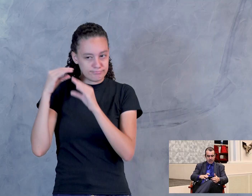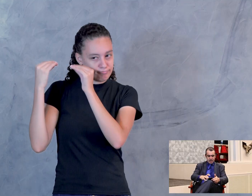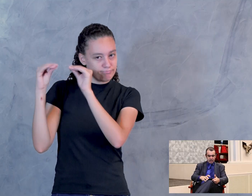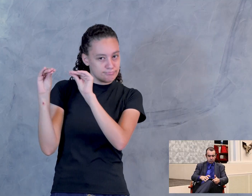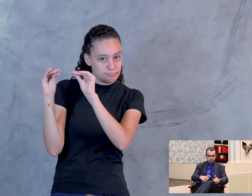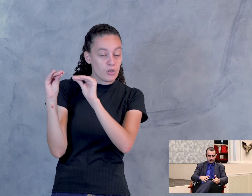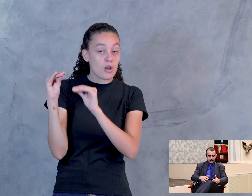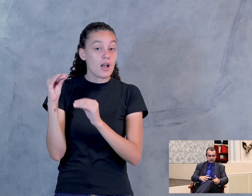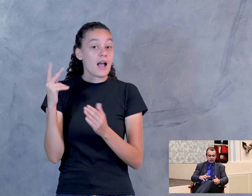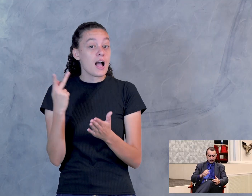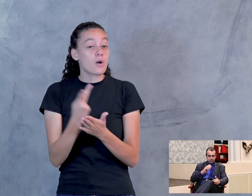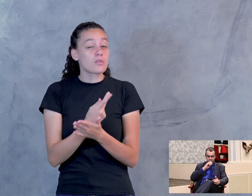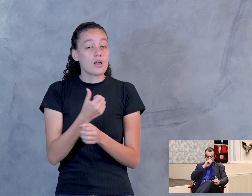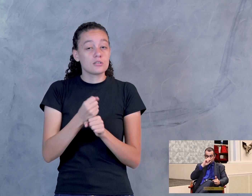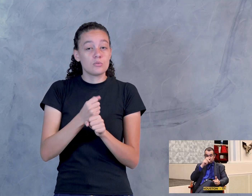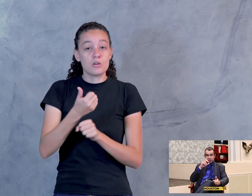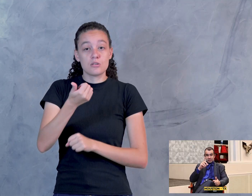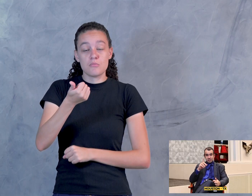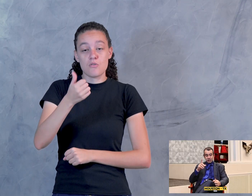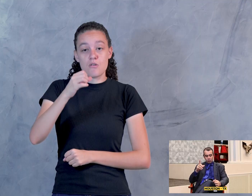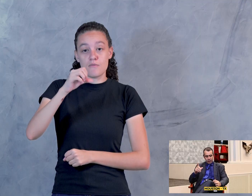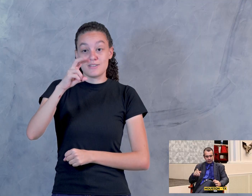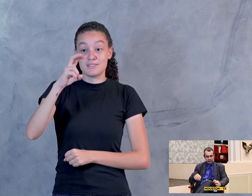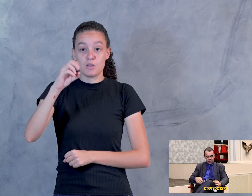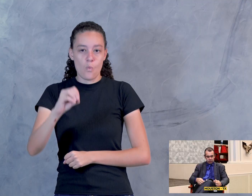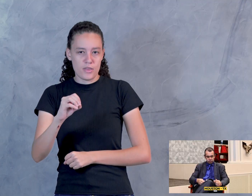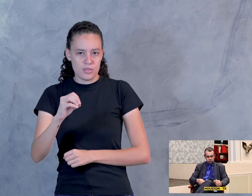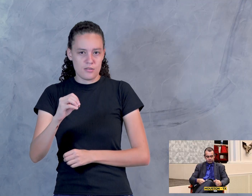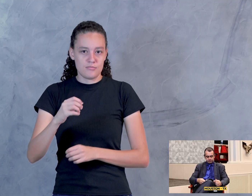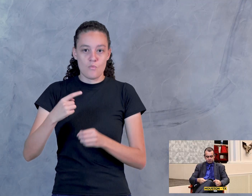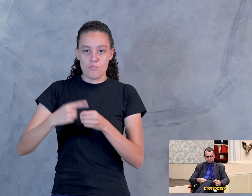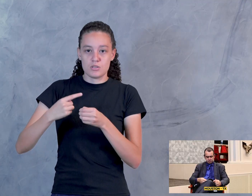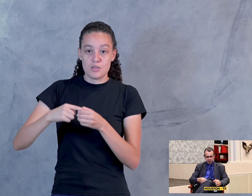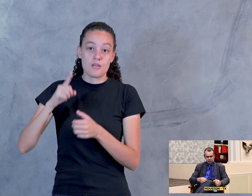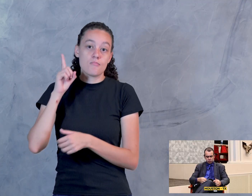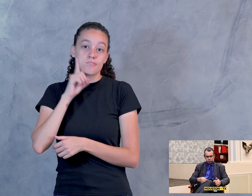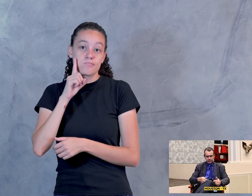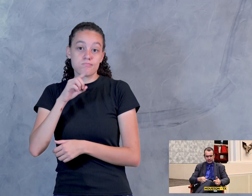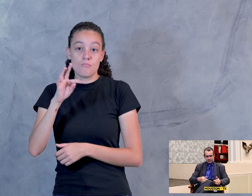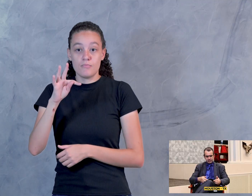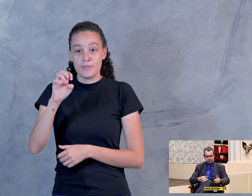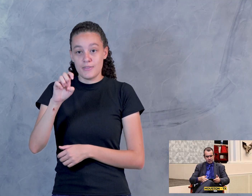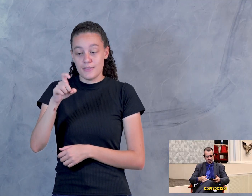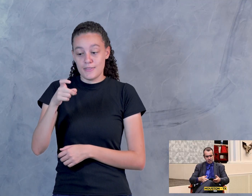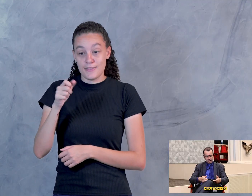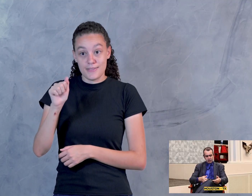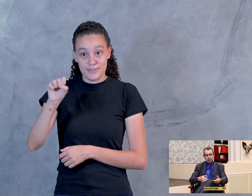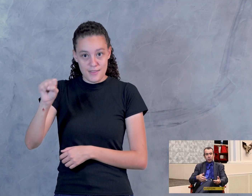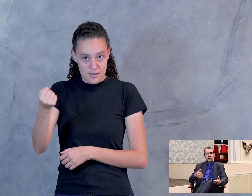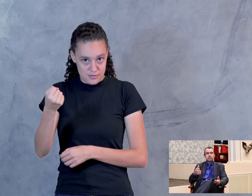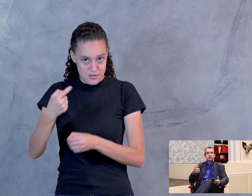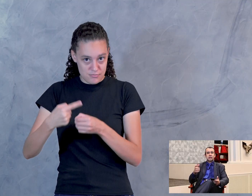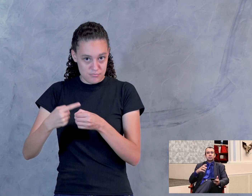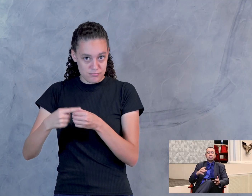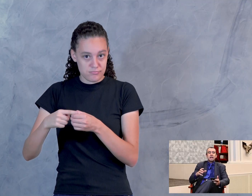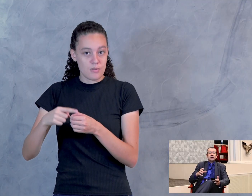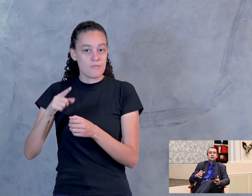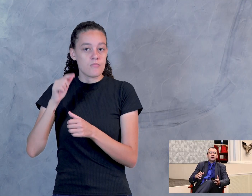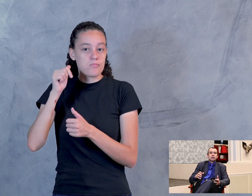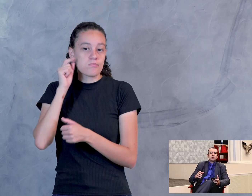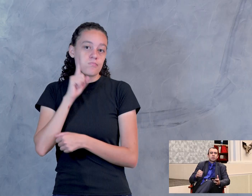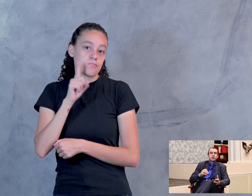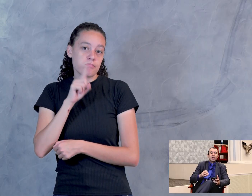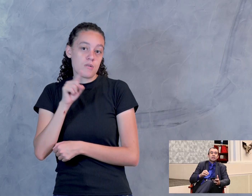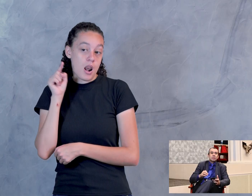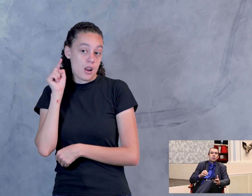aí, ela acontece em 1950, em Houston, no Texas, onde